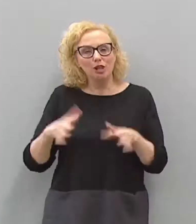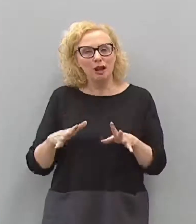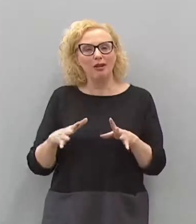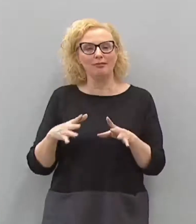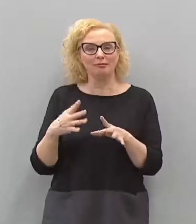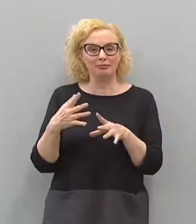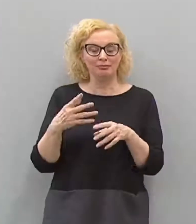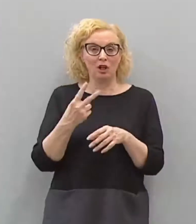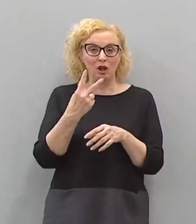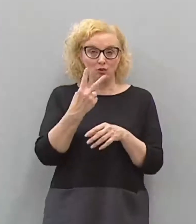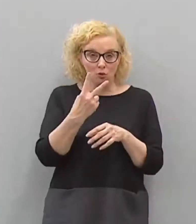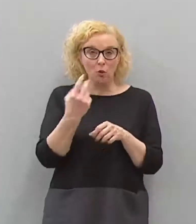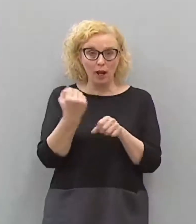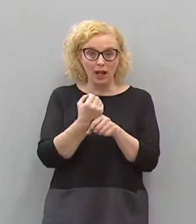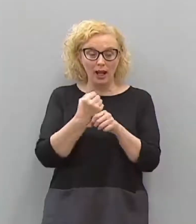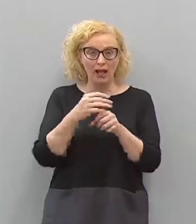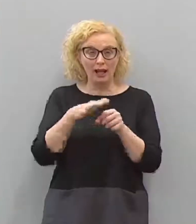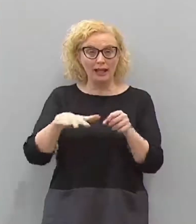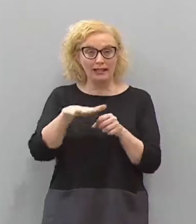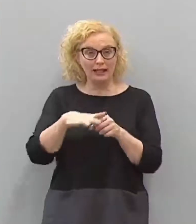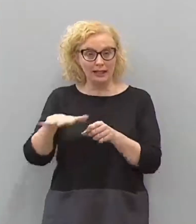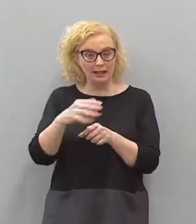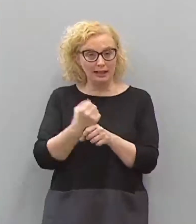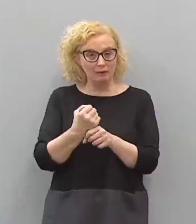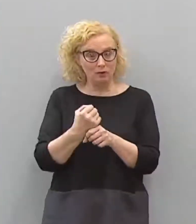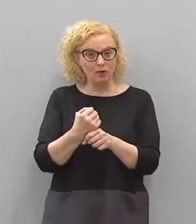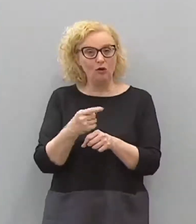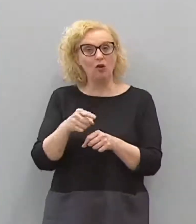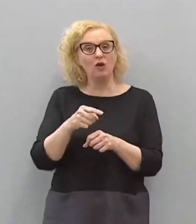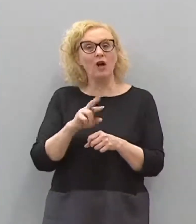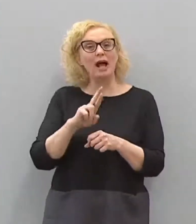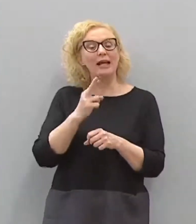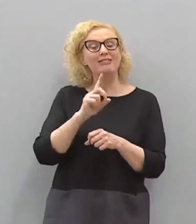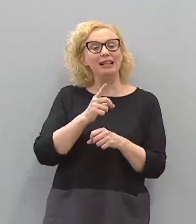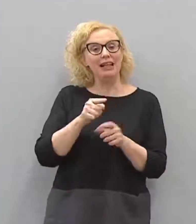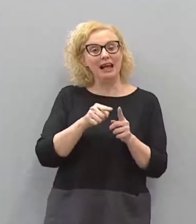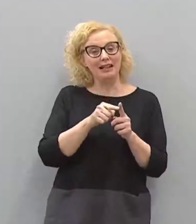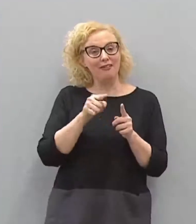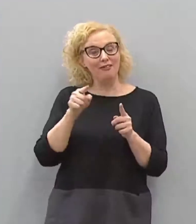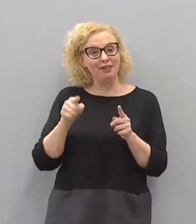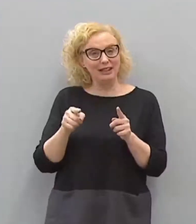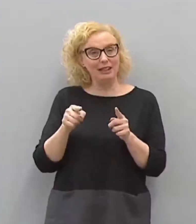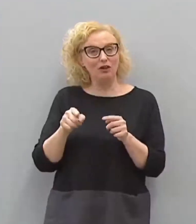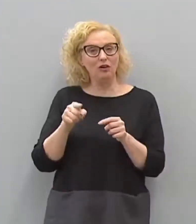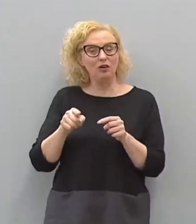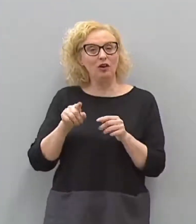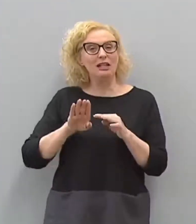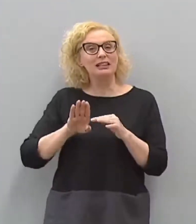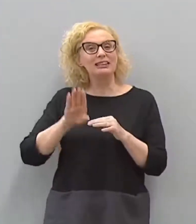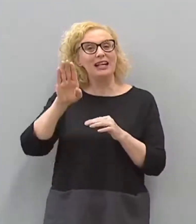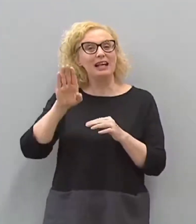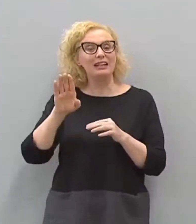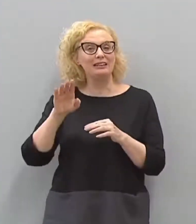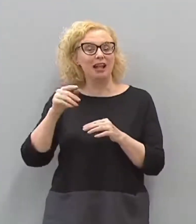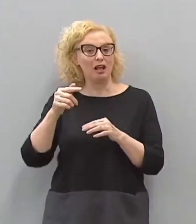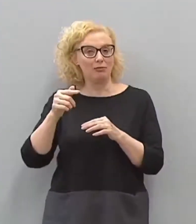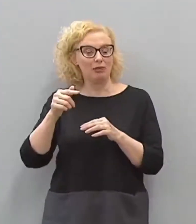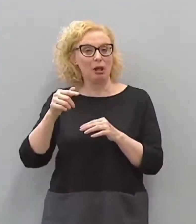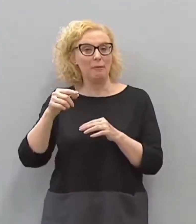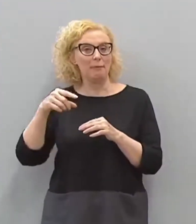due cantieri quello che si sviluppano arrivare il garda fino alla partenza della salita della pona le e